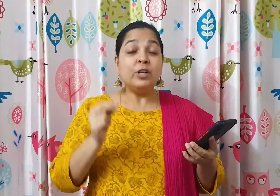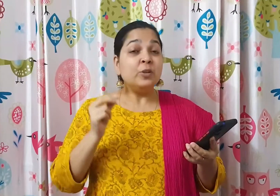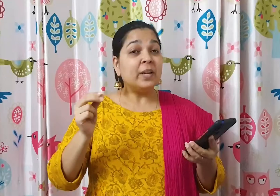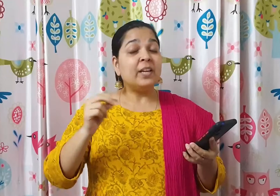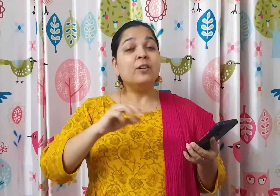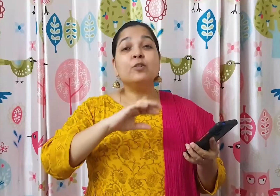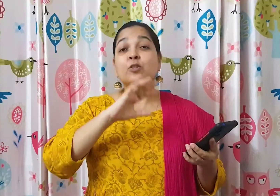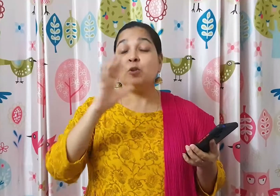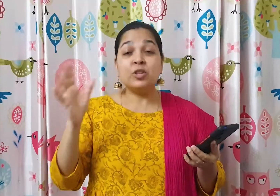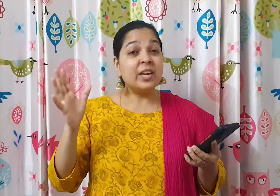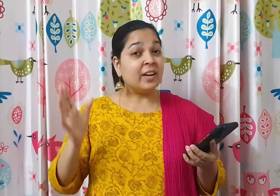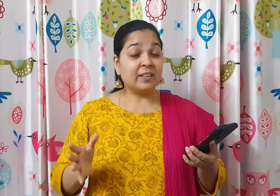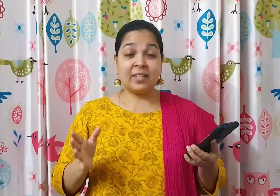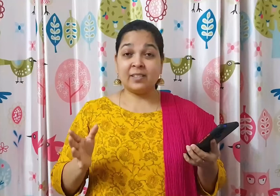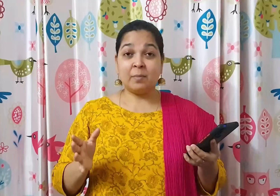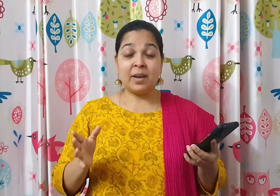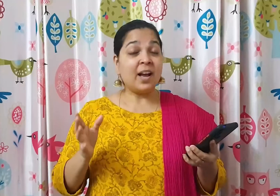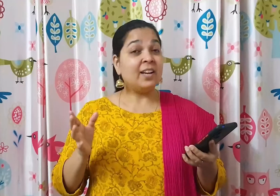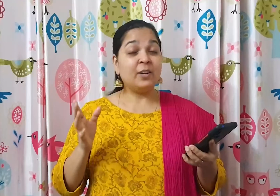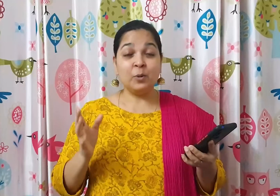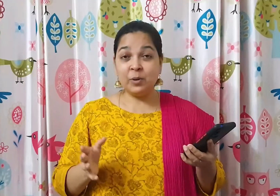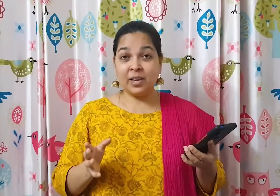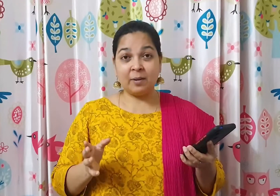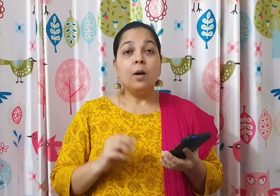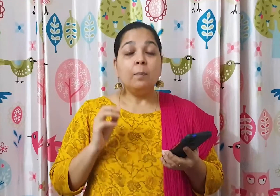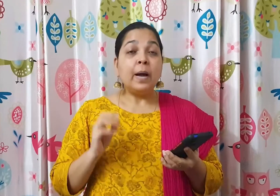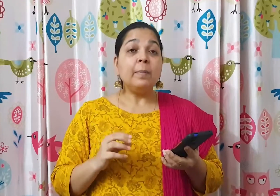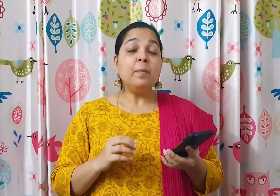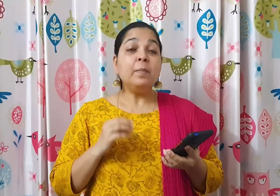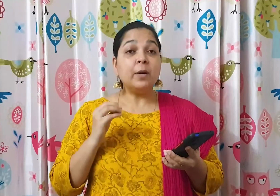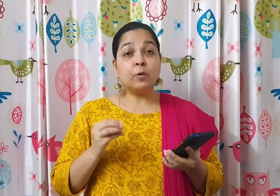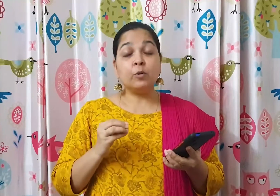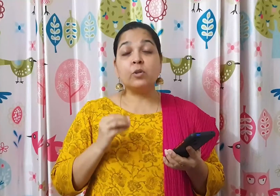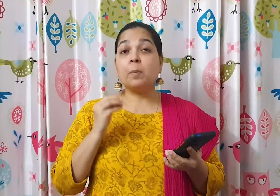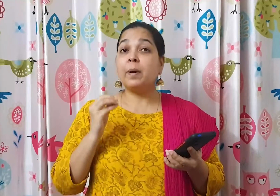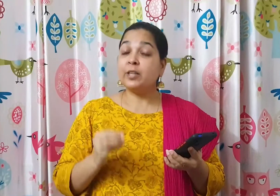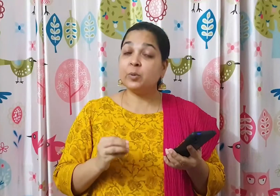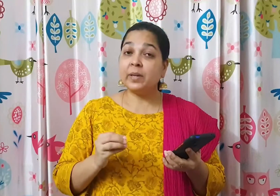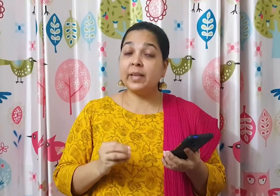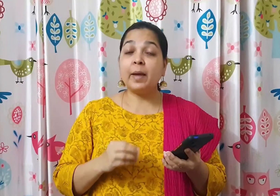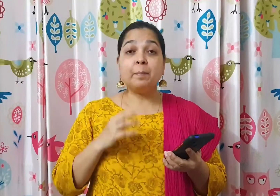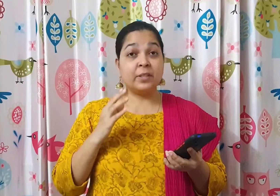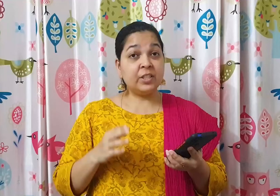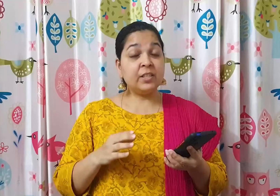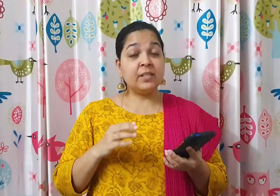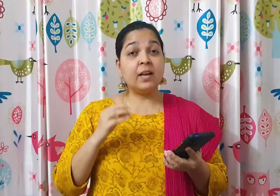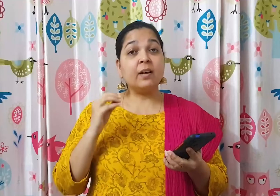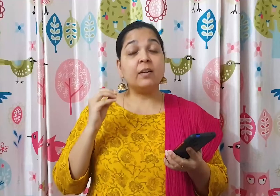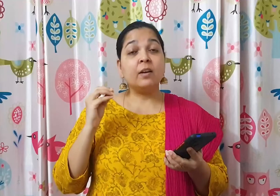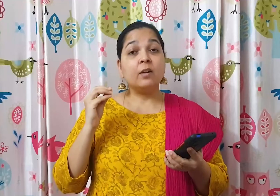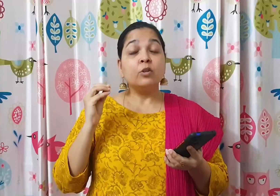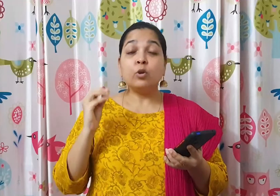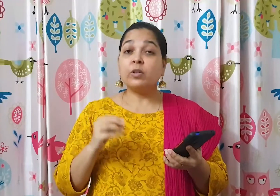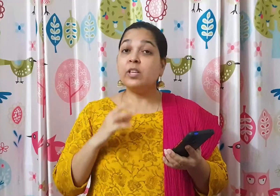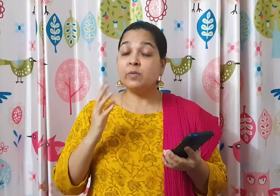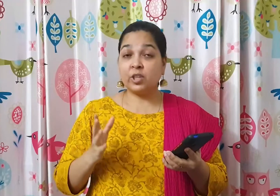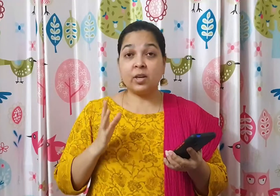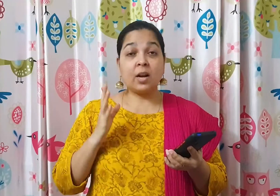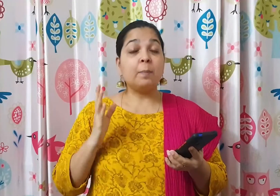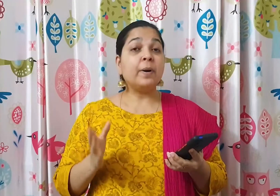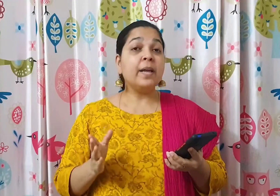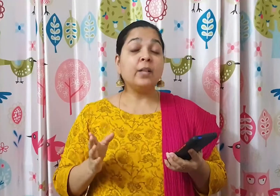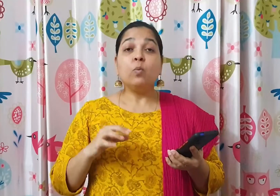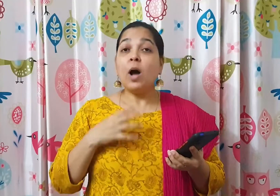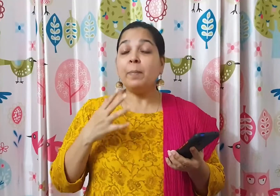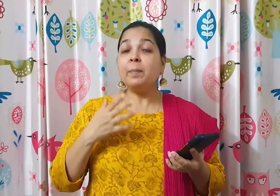কাপোৰ, অকল কাপোৰটোকে যদি মই স্পৰ্শ কৰিব পাৰোঁ বা চুব পাৰোঁ, তেতিয়া নিশ্চয় মই সুস্থ হ'ম। আৰু সেই তেতিয়াই